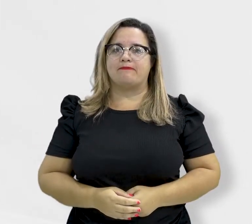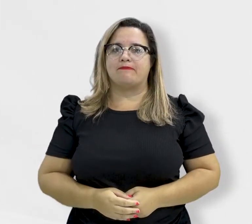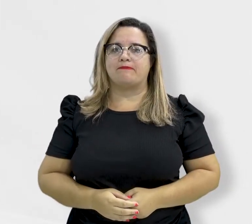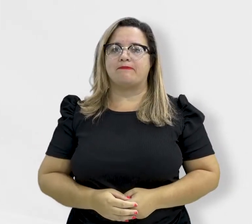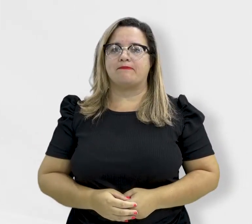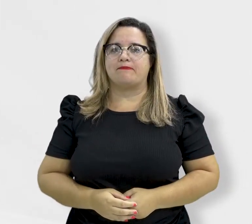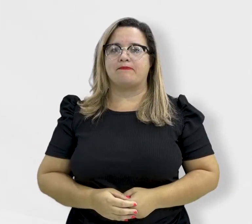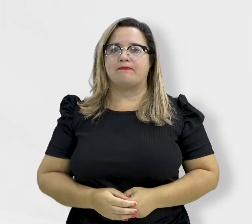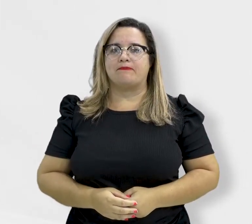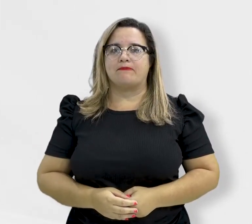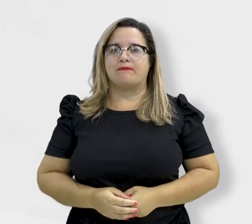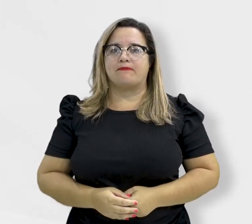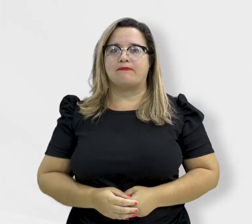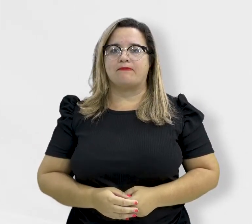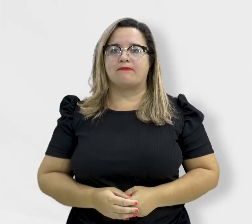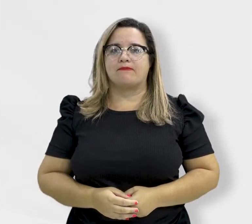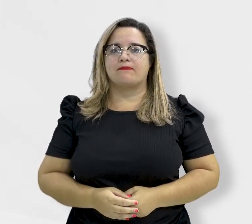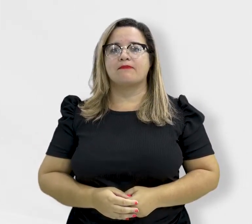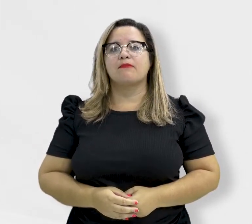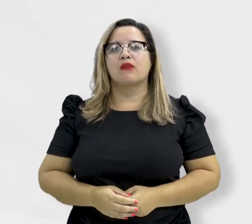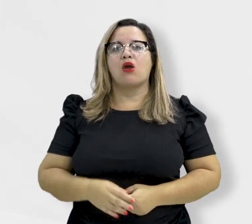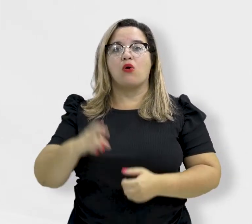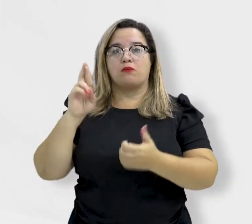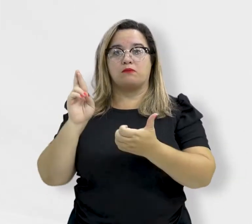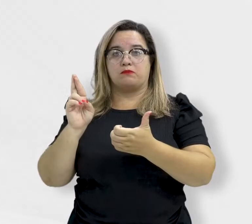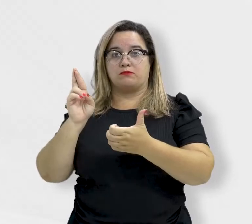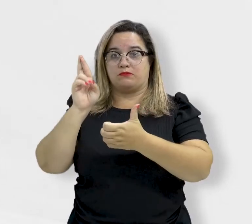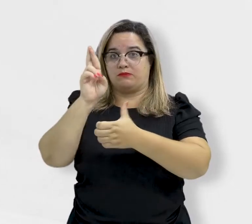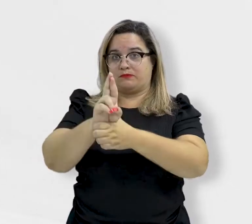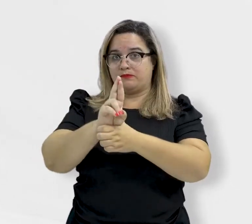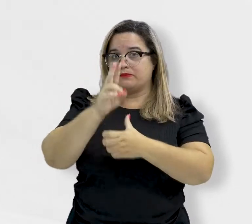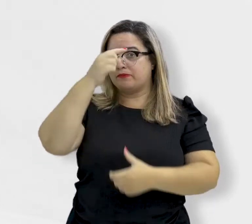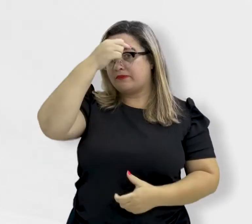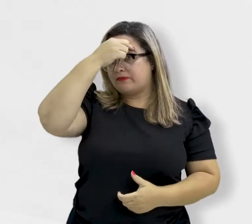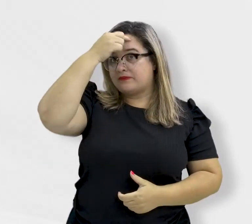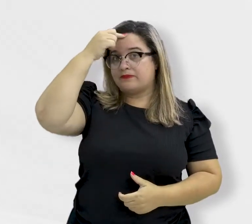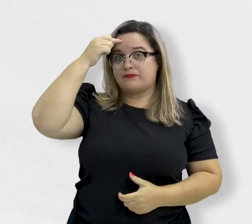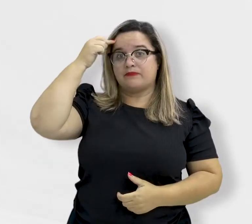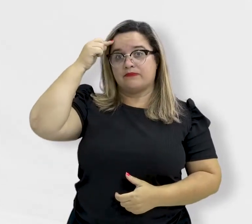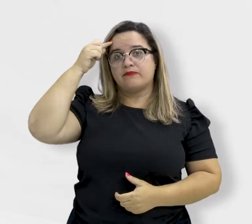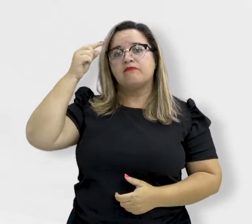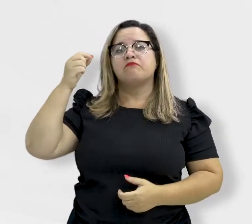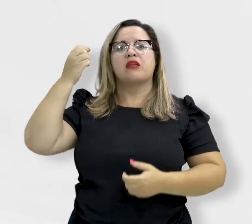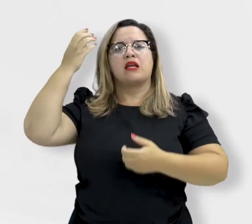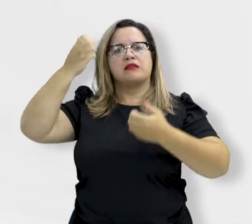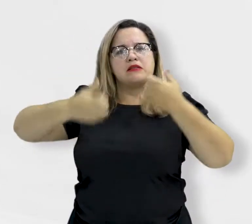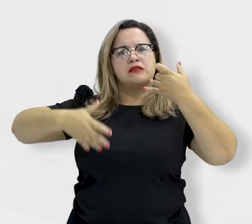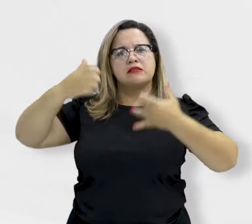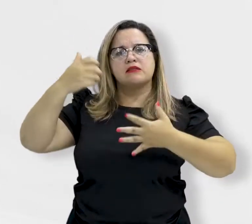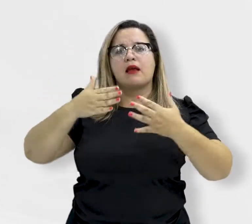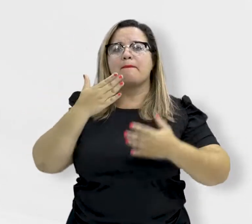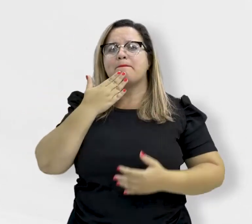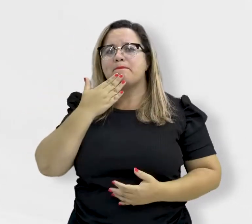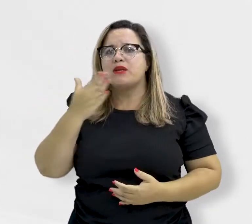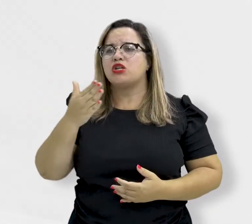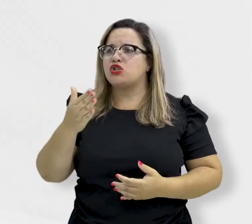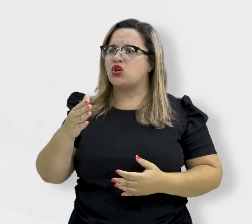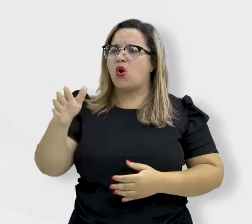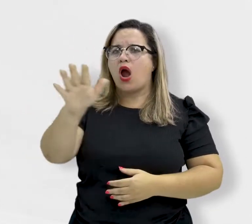Rondo. O procurador-geral José Antônio Borges, durante sua fala, pediu ao Departamento de Engenharia da Procuradoria-Geral